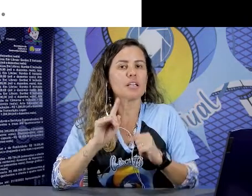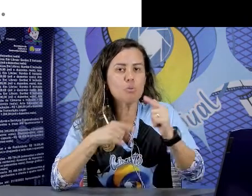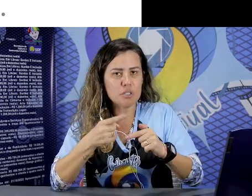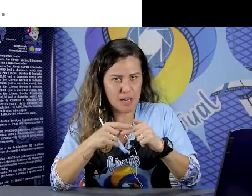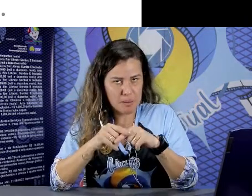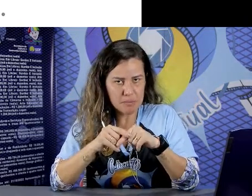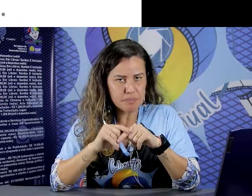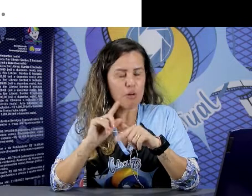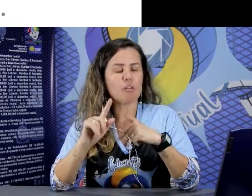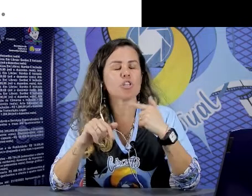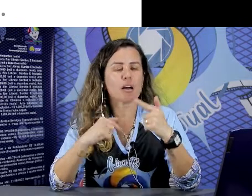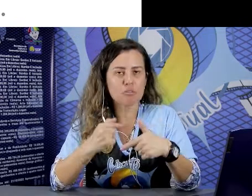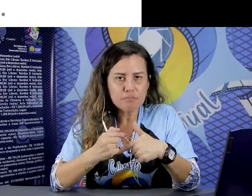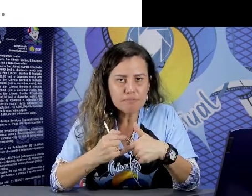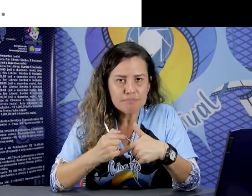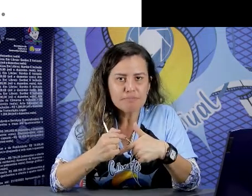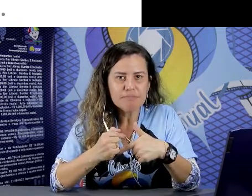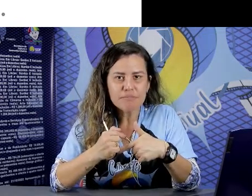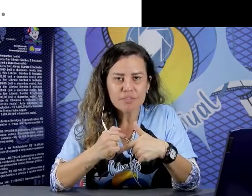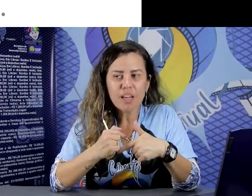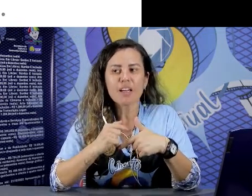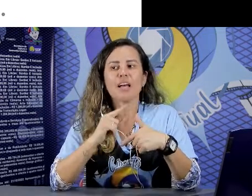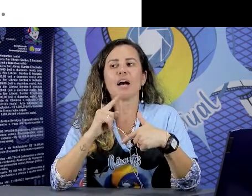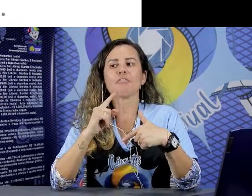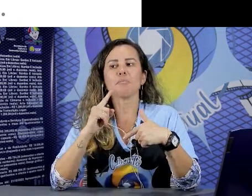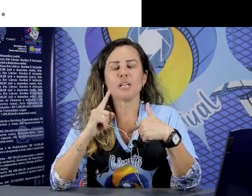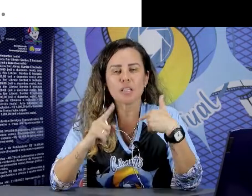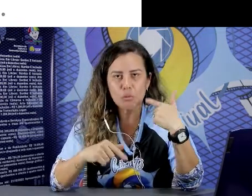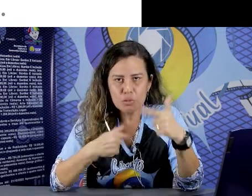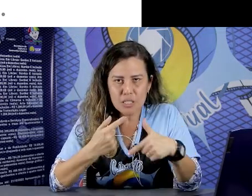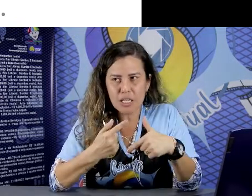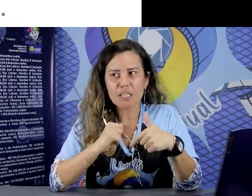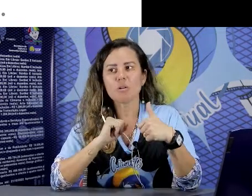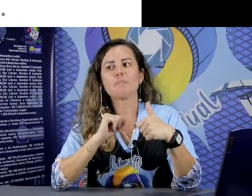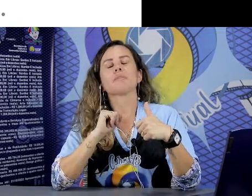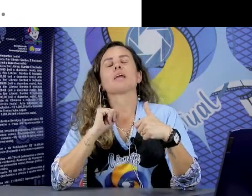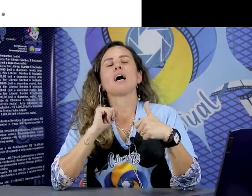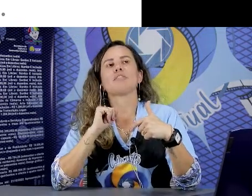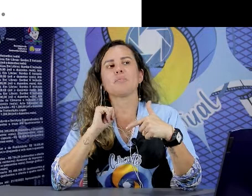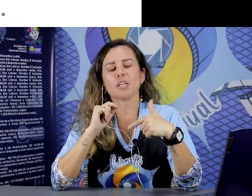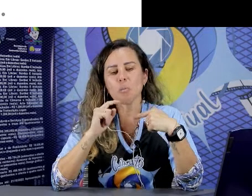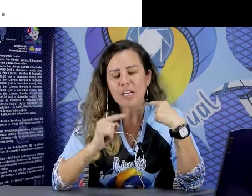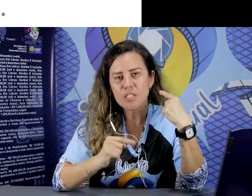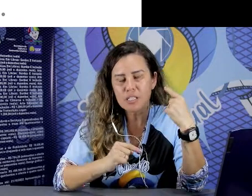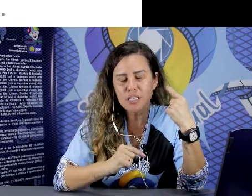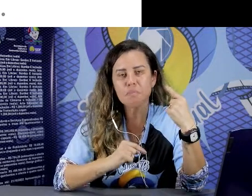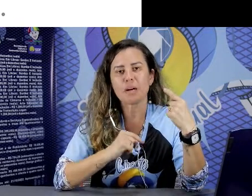usa, lembra? Não há o diálogo, né? A família não usa essa língua, a família não participa,